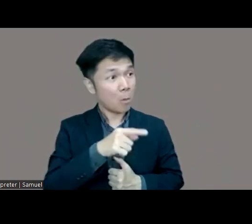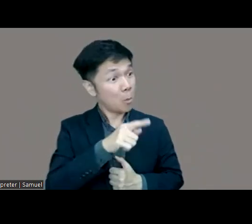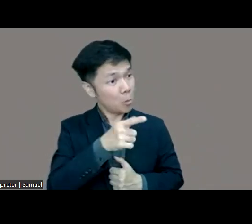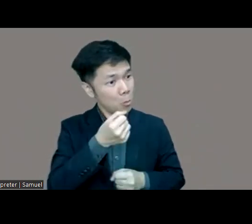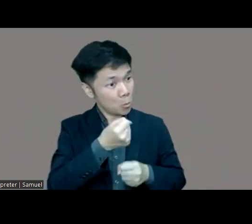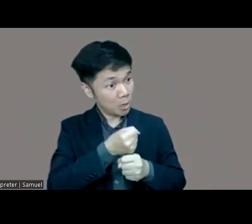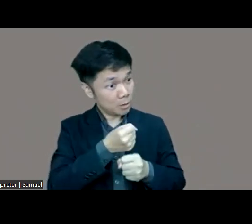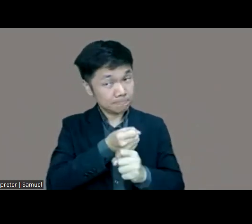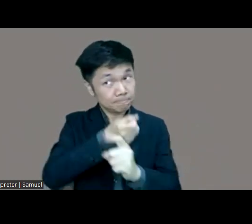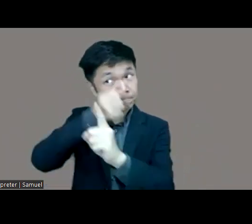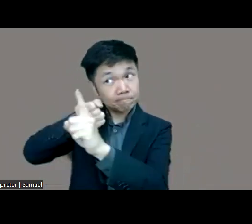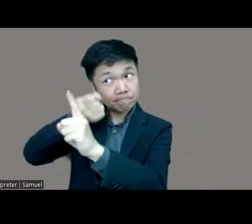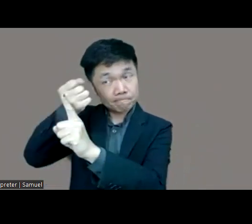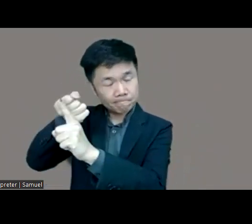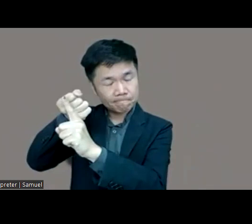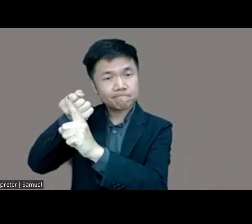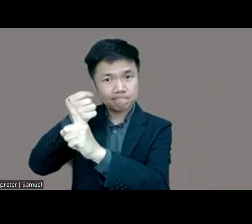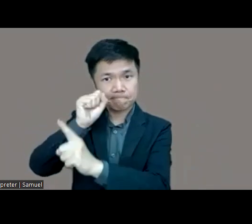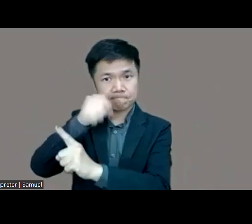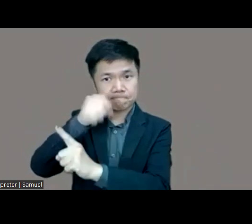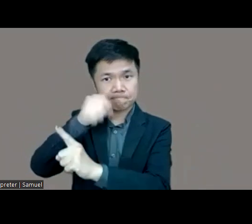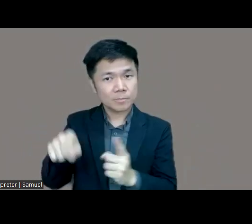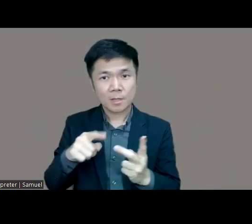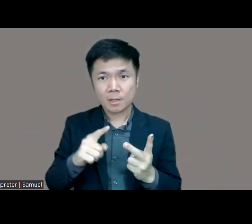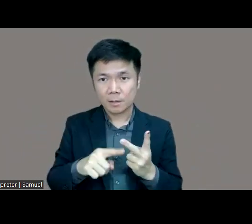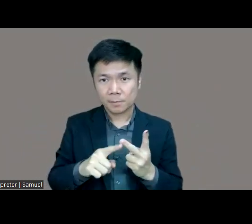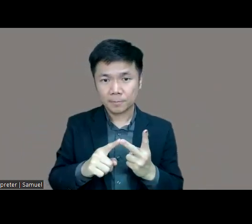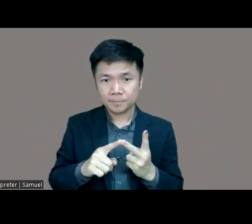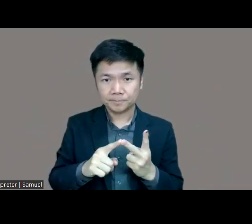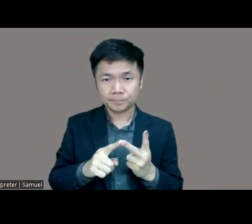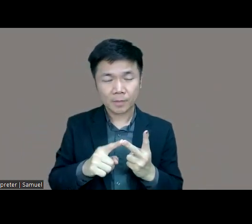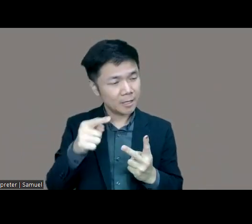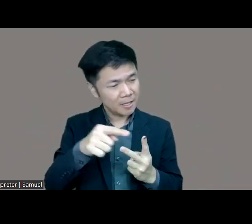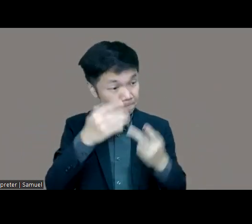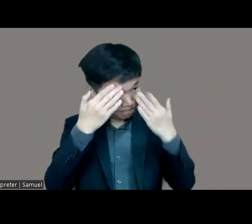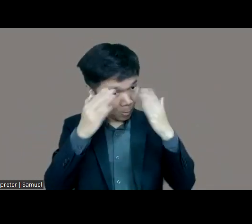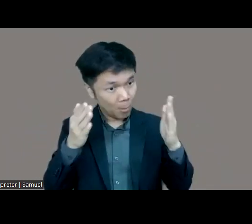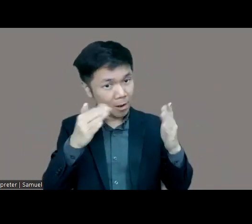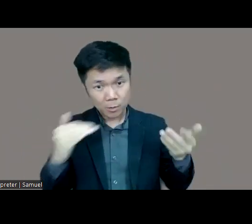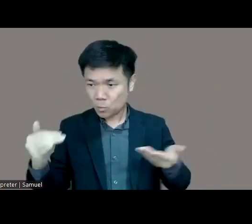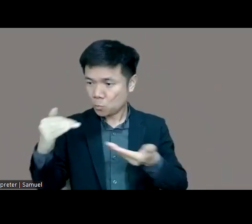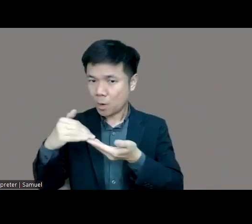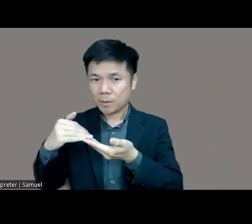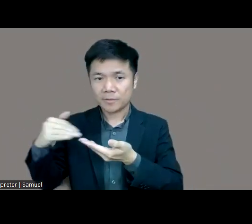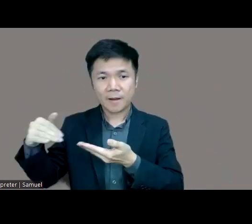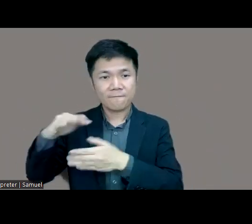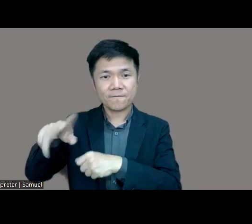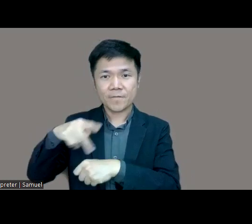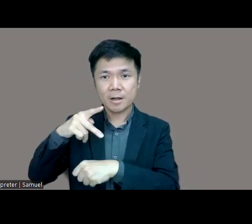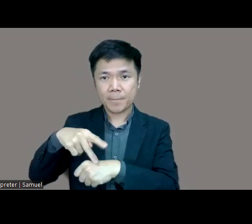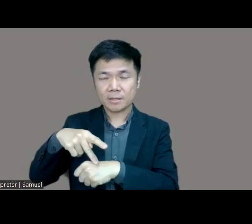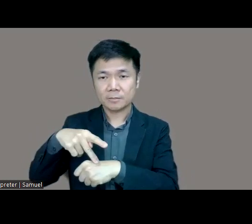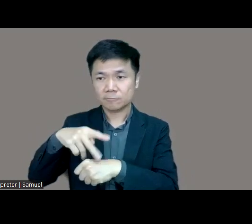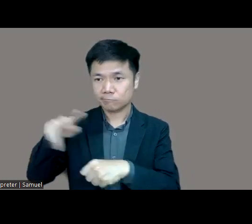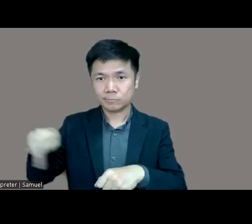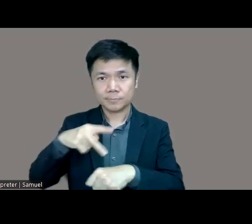Cela est tout d'abord une reconnaissance pour cette occasion d'échanger sur